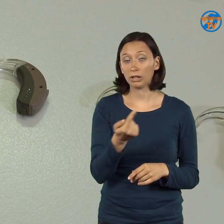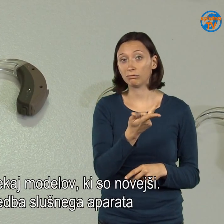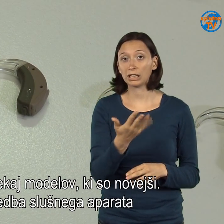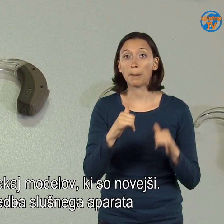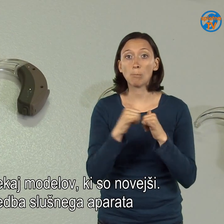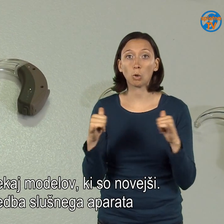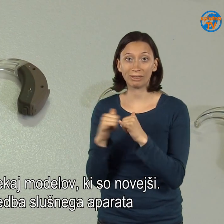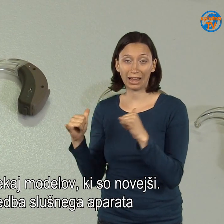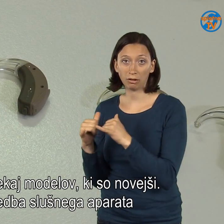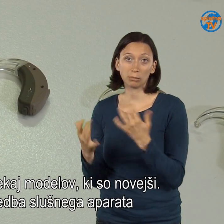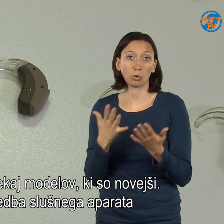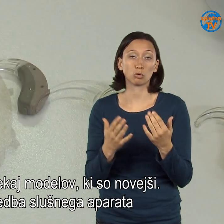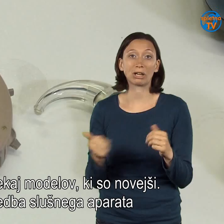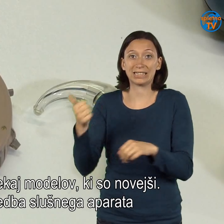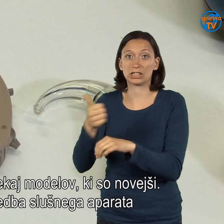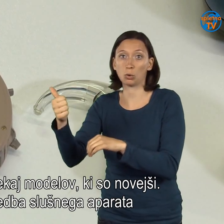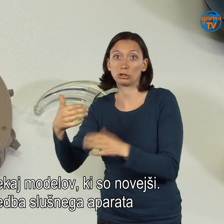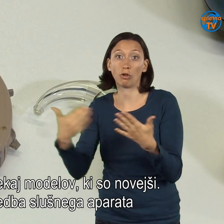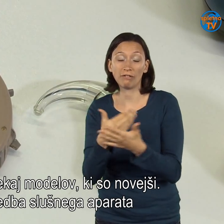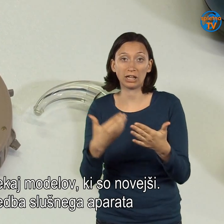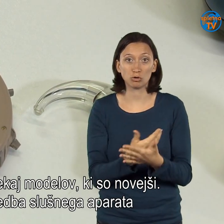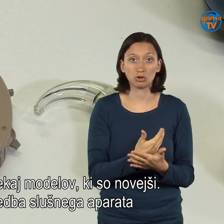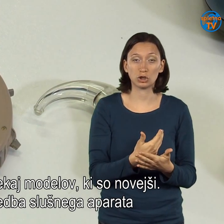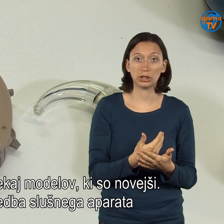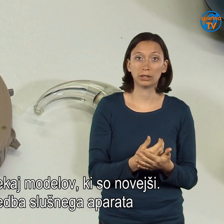nekaj modelov, ki morda izstopajo, ki so novejši.